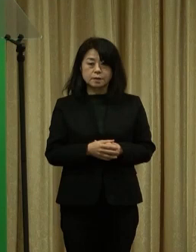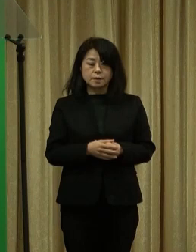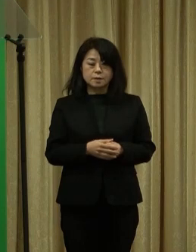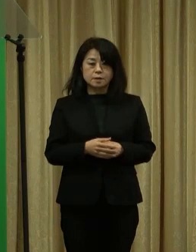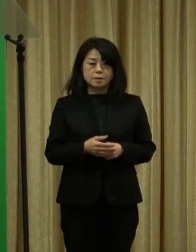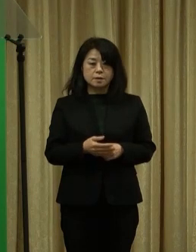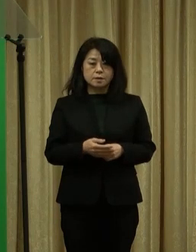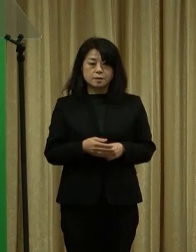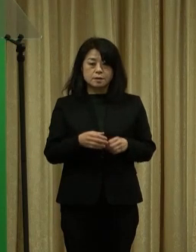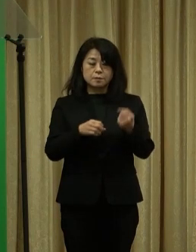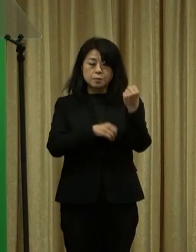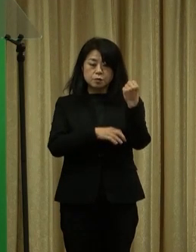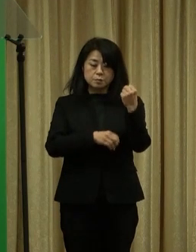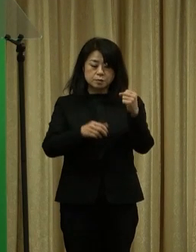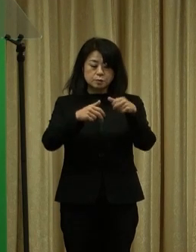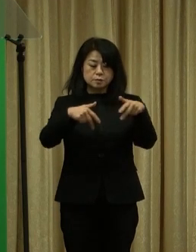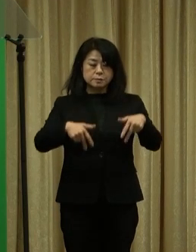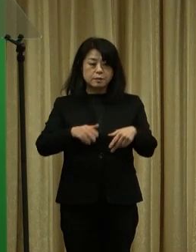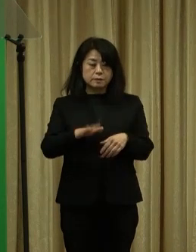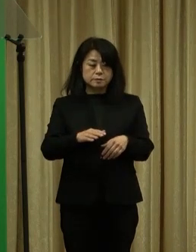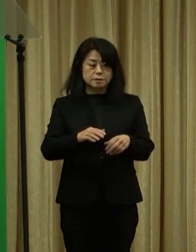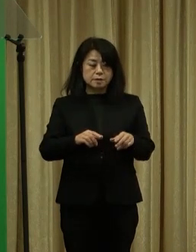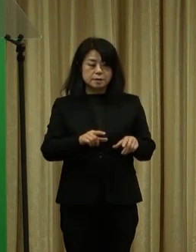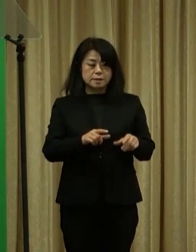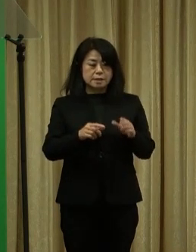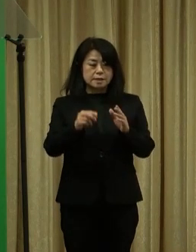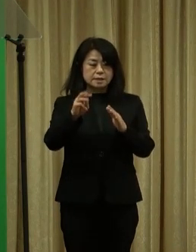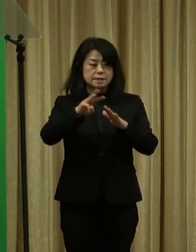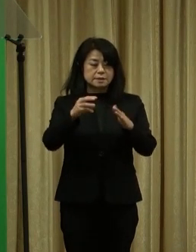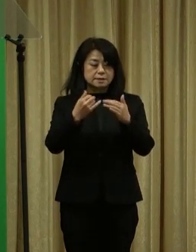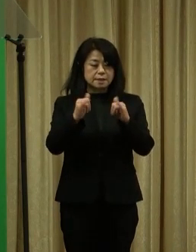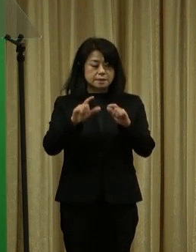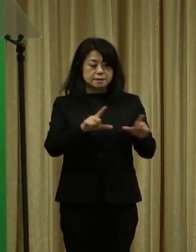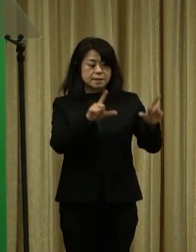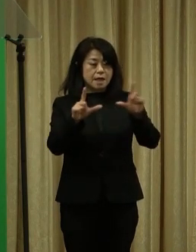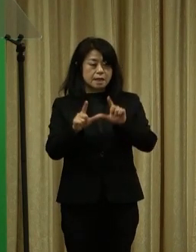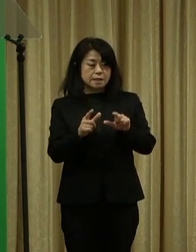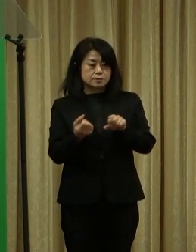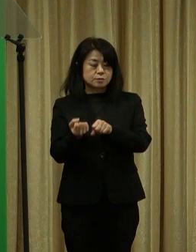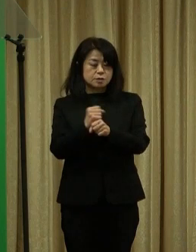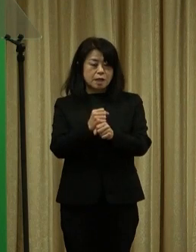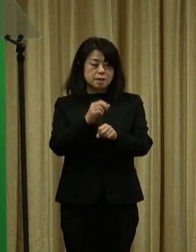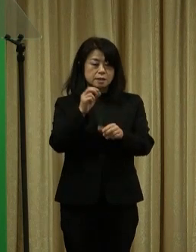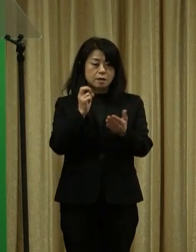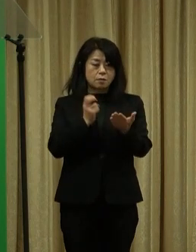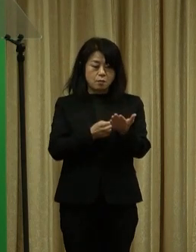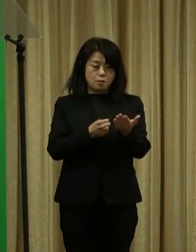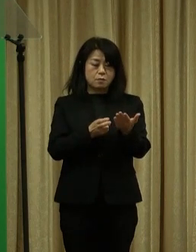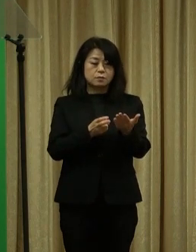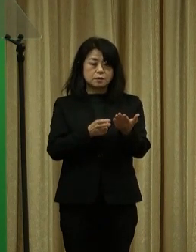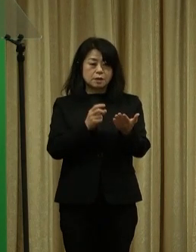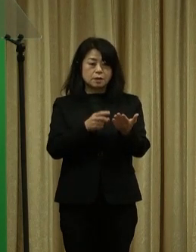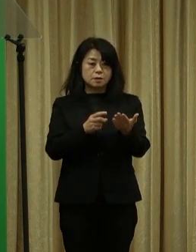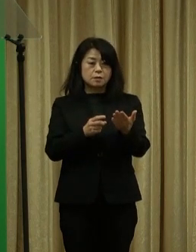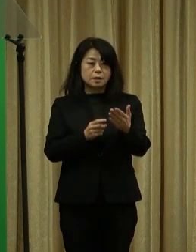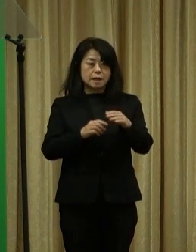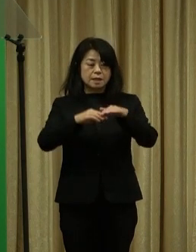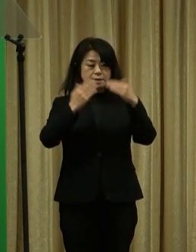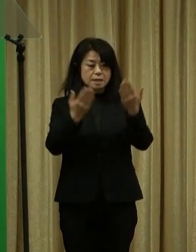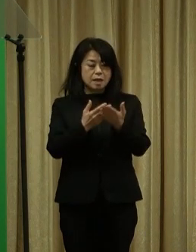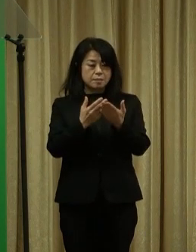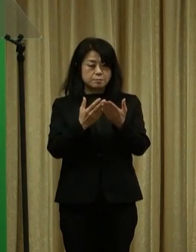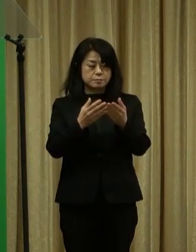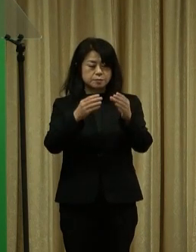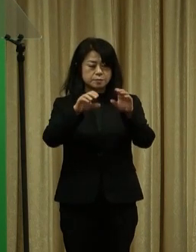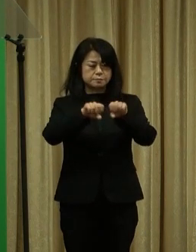ります、被災者生活再建支援法、これで全壊だった場合は最大300万円がお見舞い金が